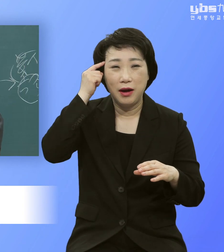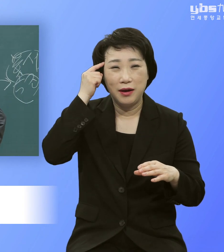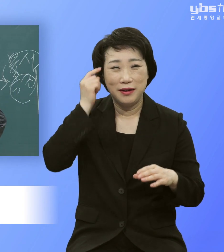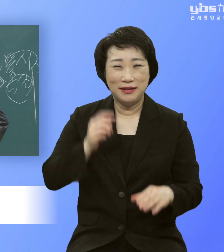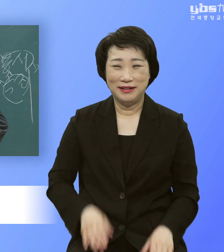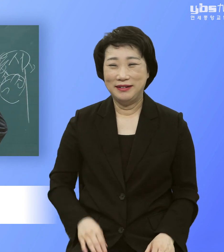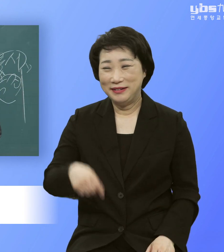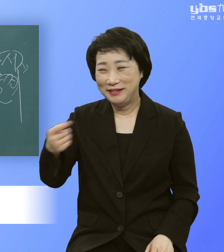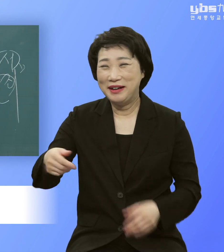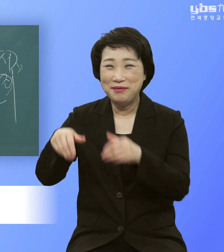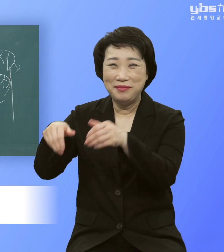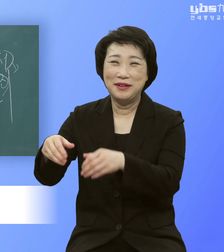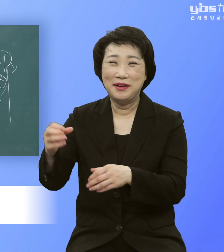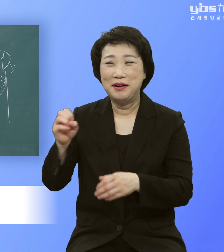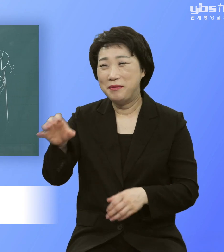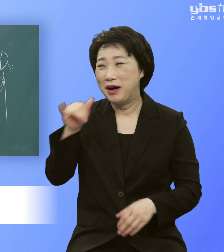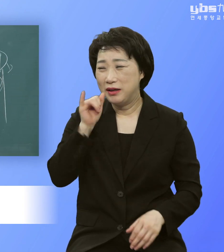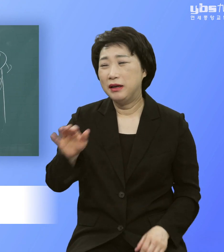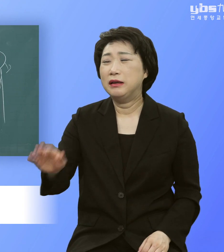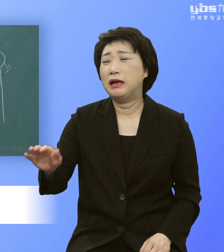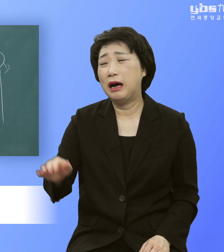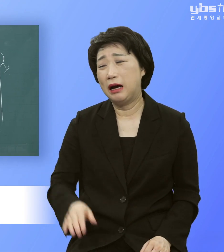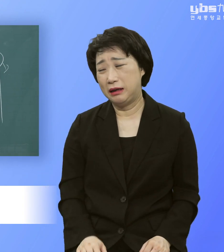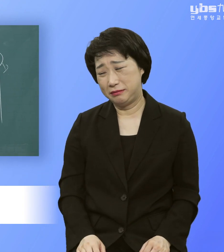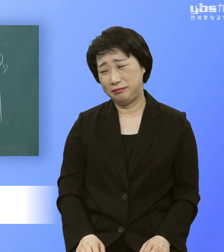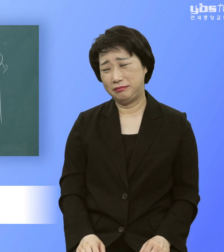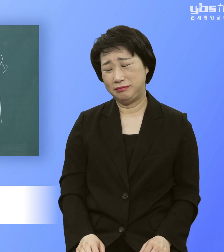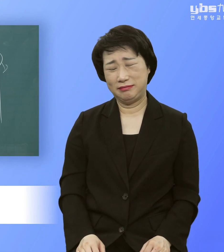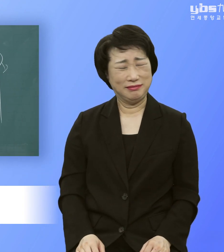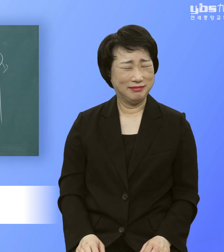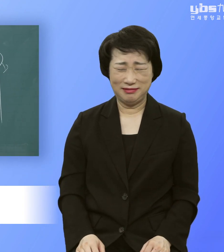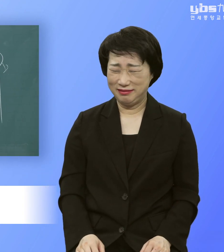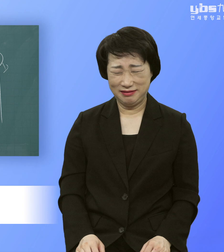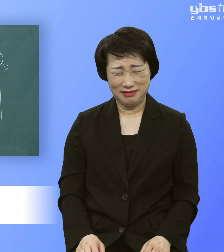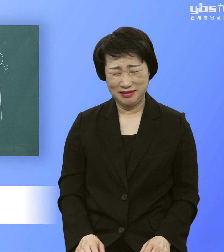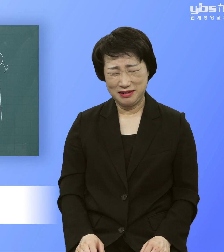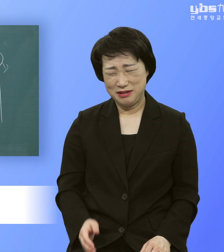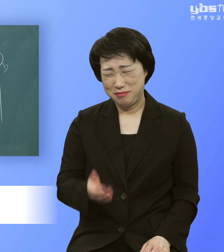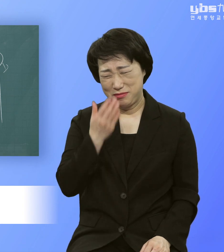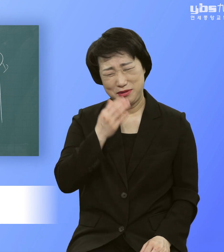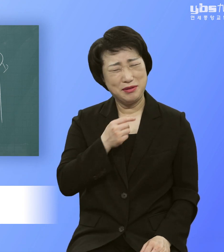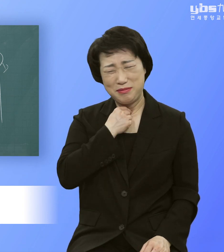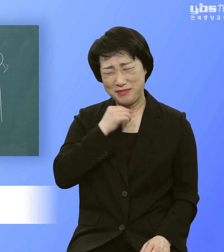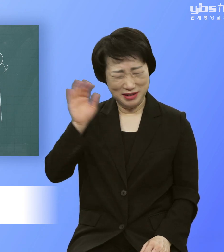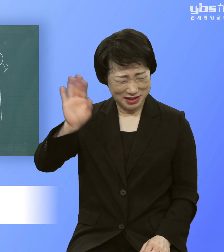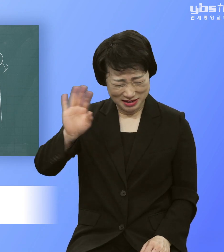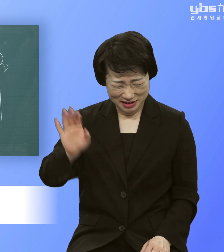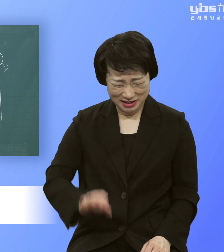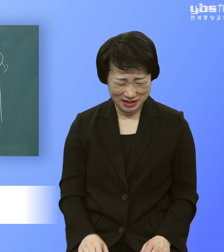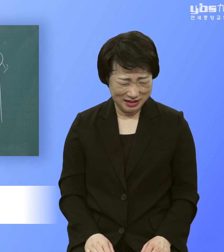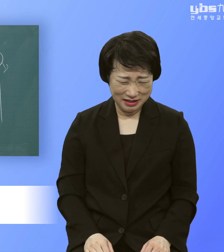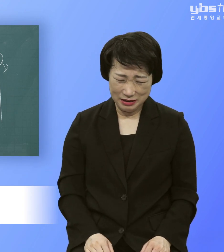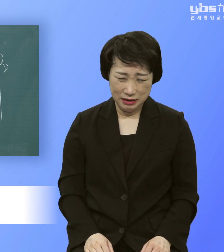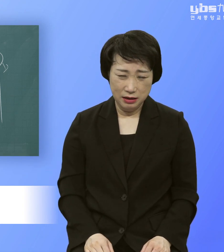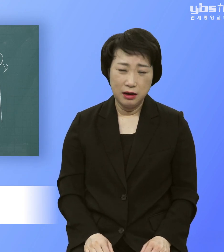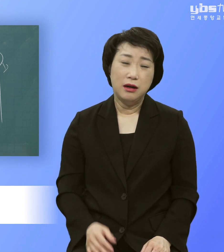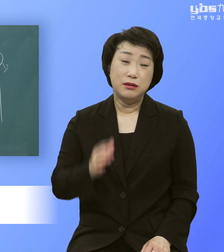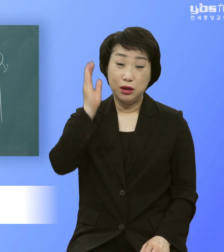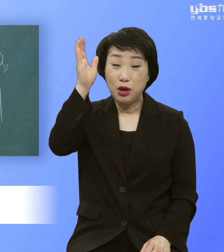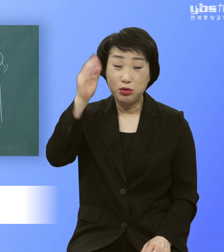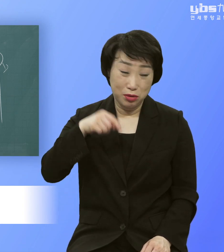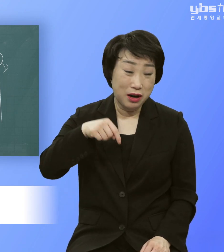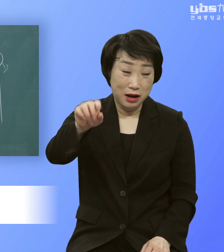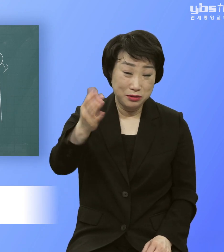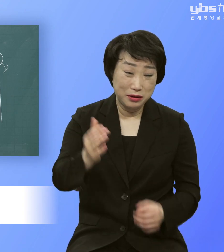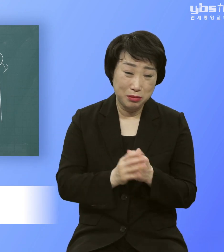내가 옆에 있는 사람이 그러잖아. 아무개야. 참나 안 먹었으면 좋겠는데 설교를 하려니까